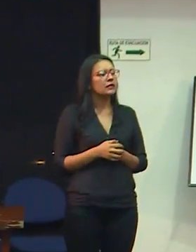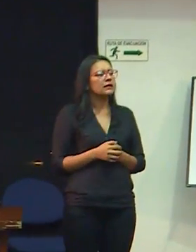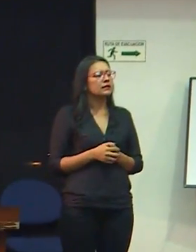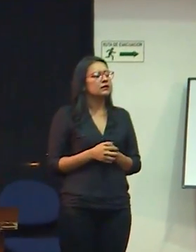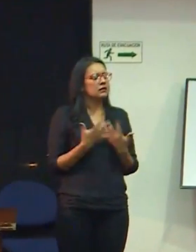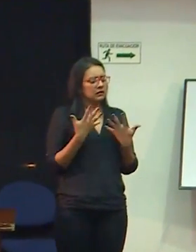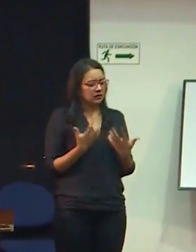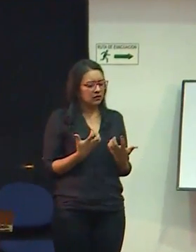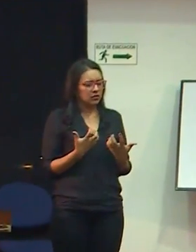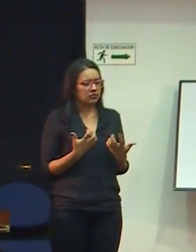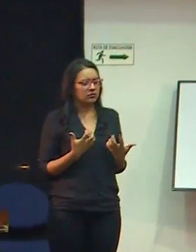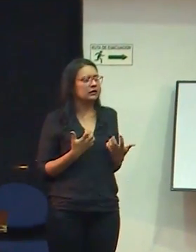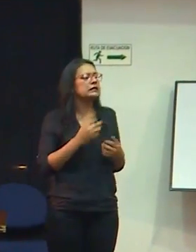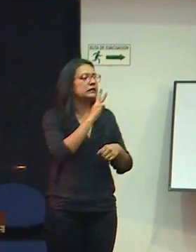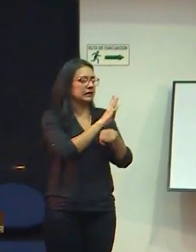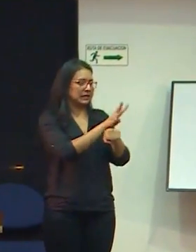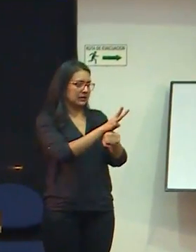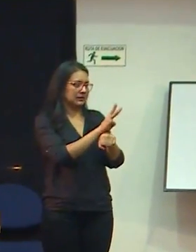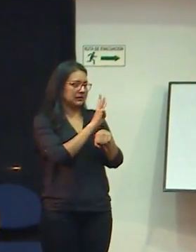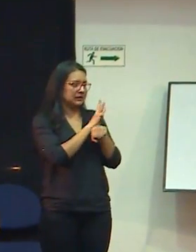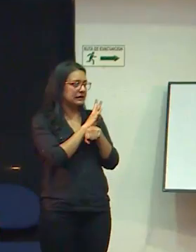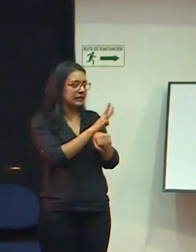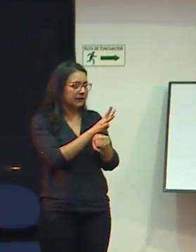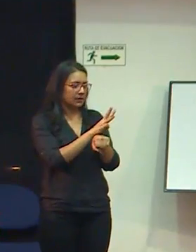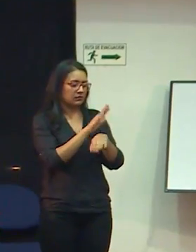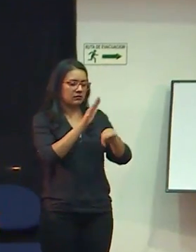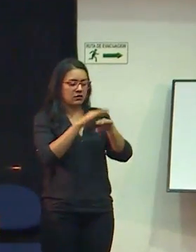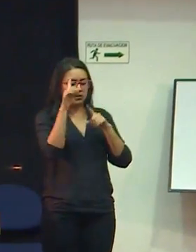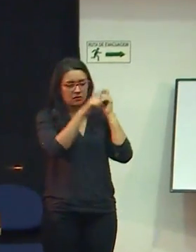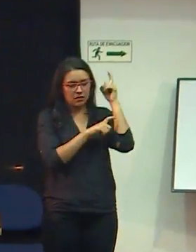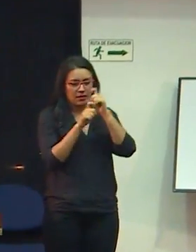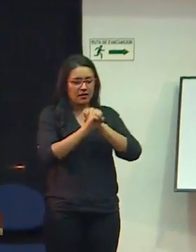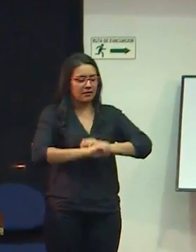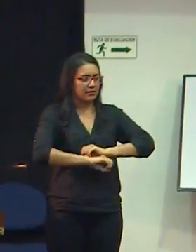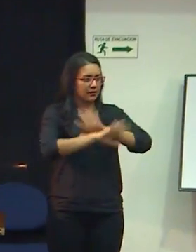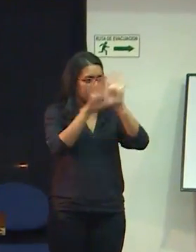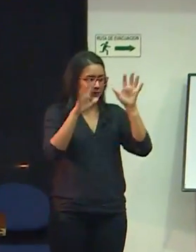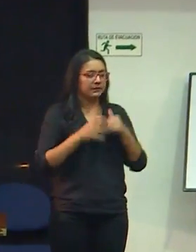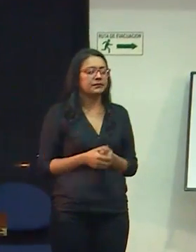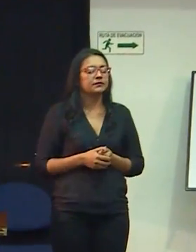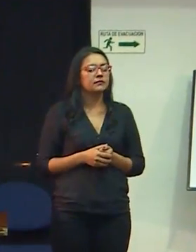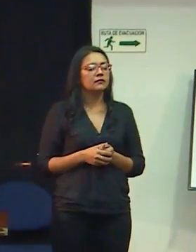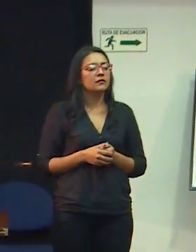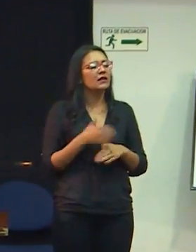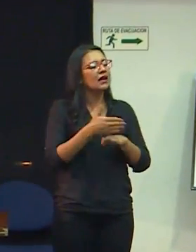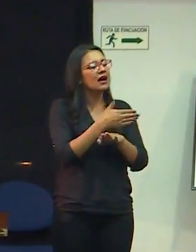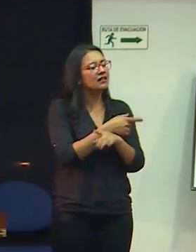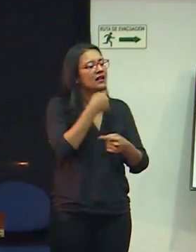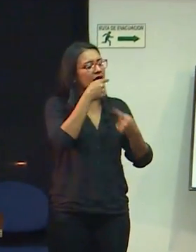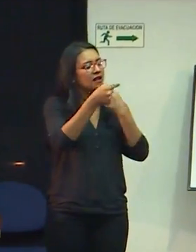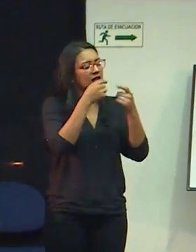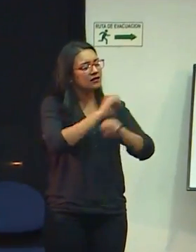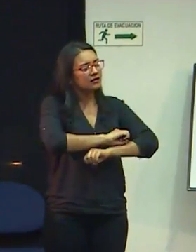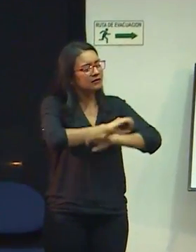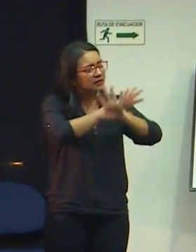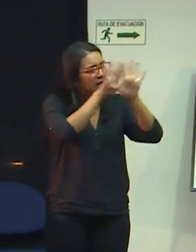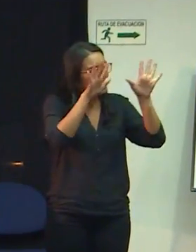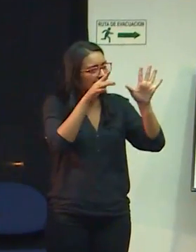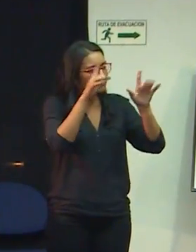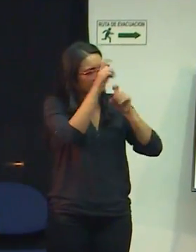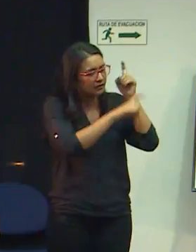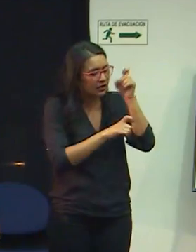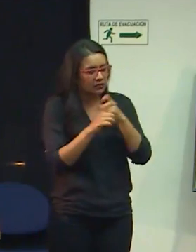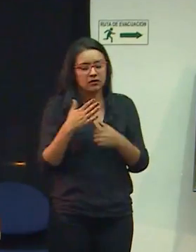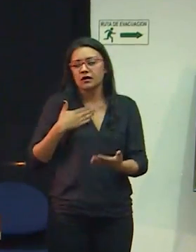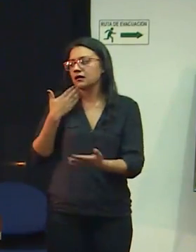Quiero tomarme 3 minutos para dejarles 2 mensajes clave. Antes de empezar con los mensajes clave que les quiero dar, pues le